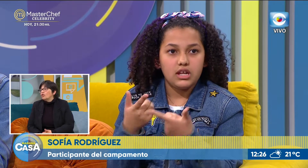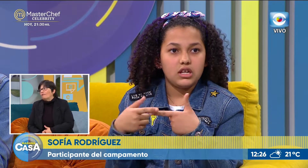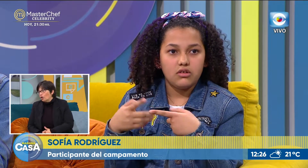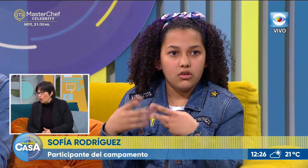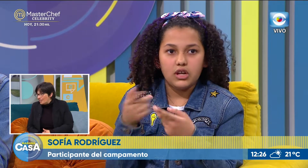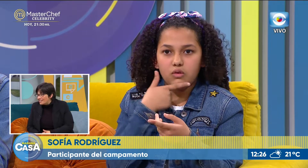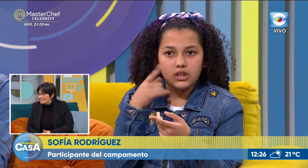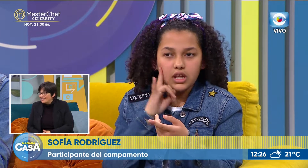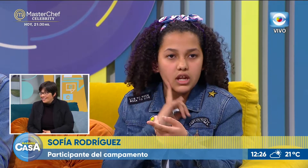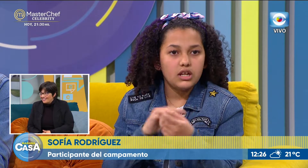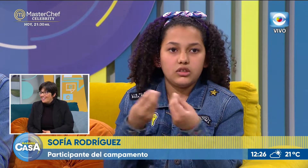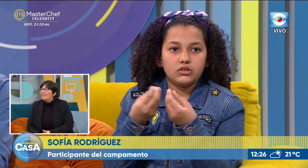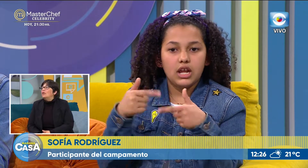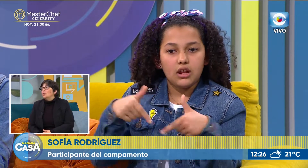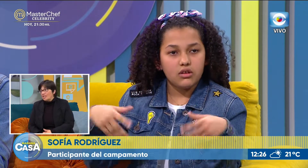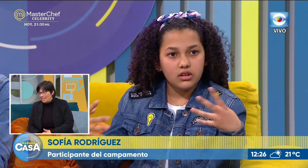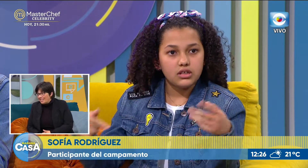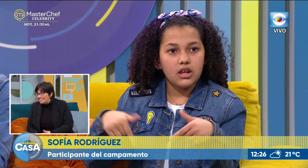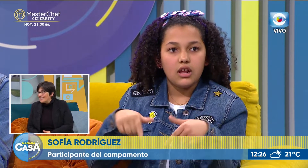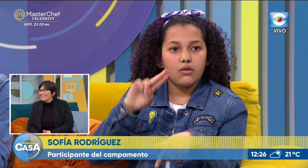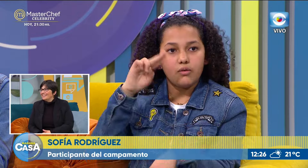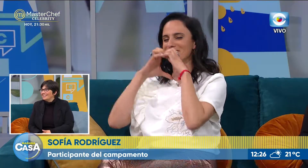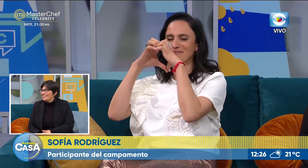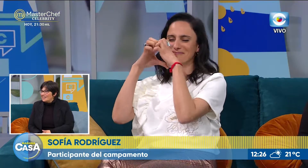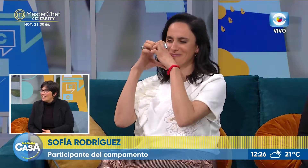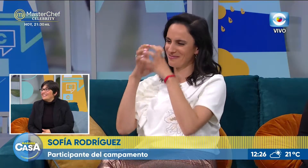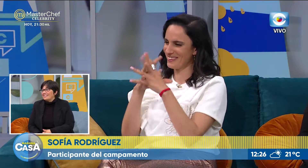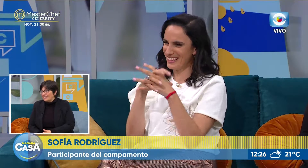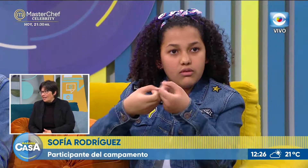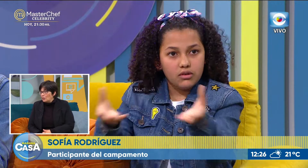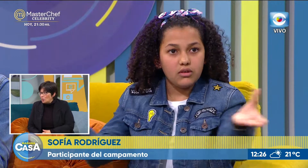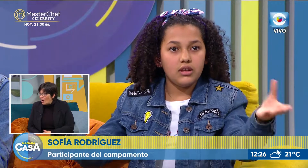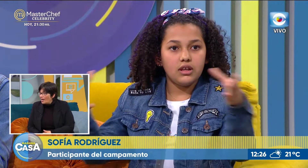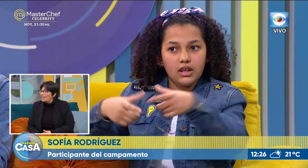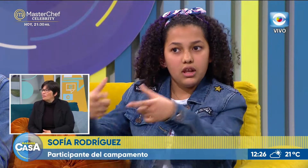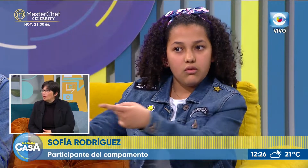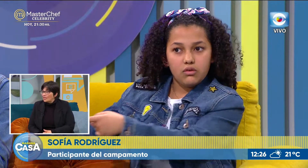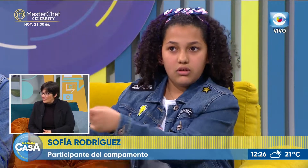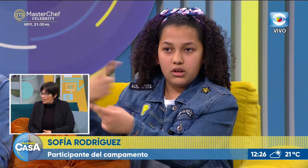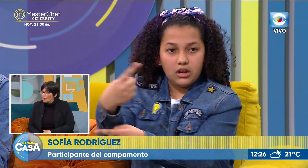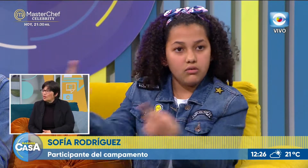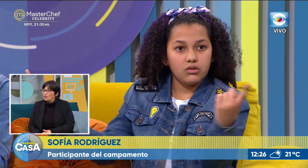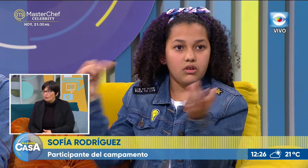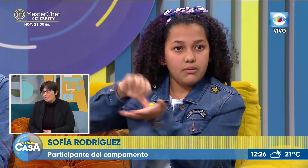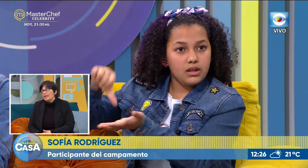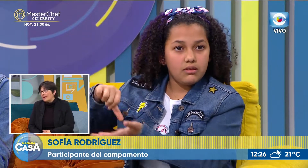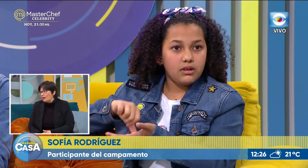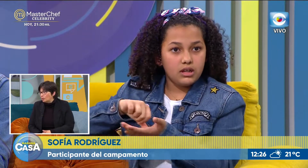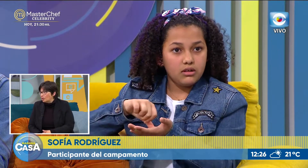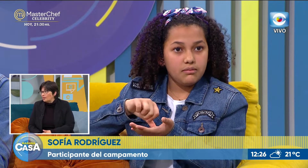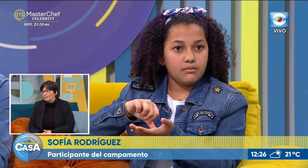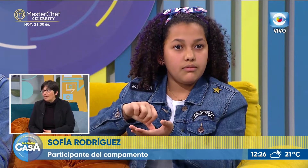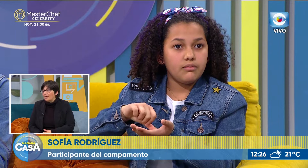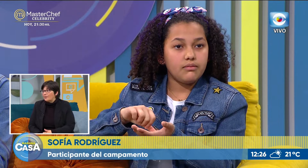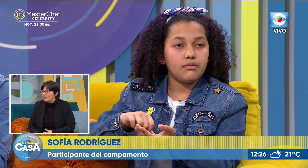los alfajores de dulce de leche que se hacen acá en Uruguay y mostrárselos y ofrecer a cada